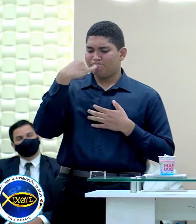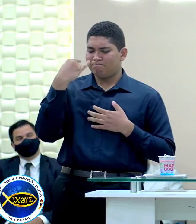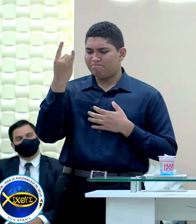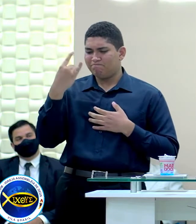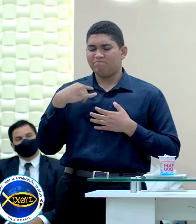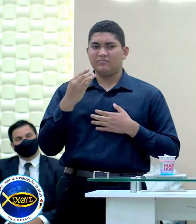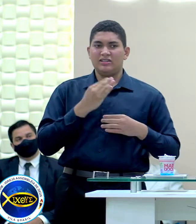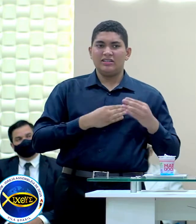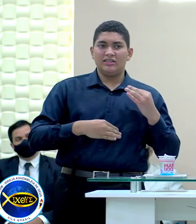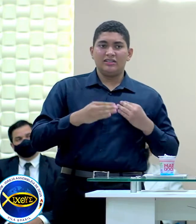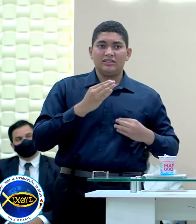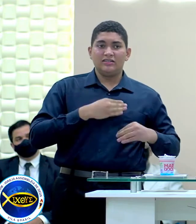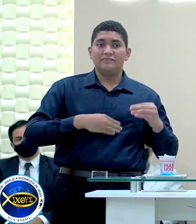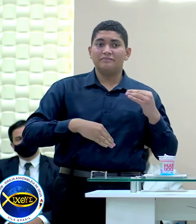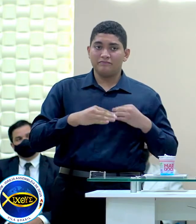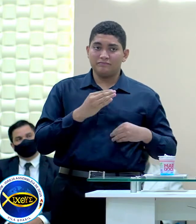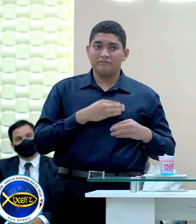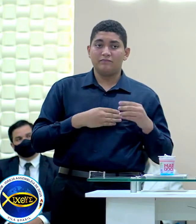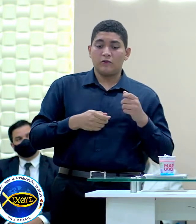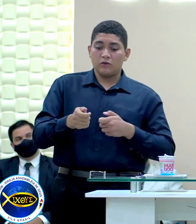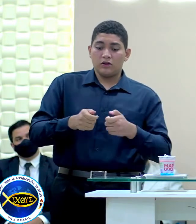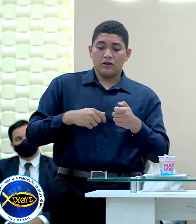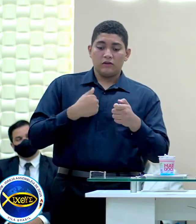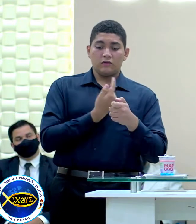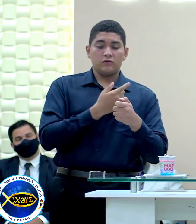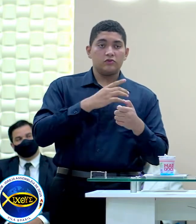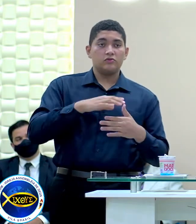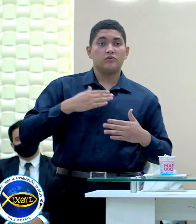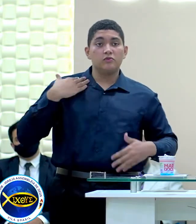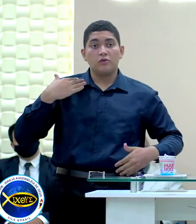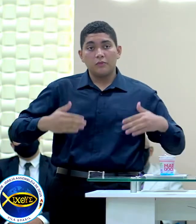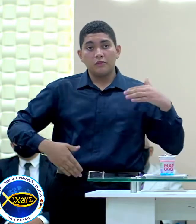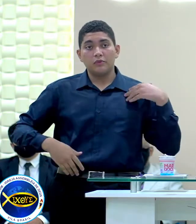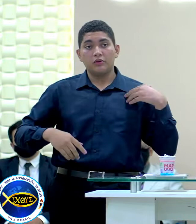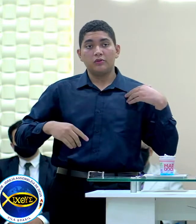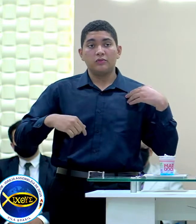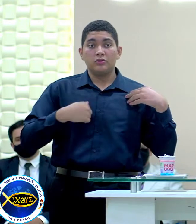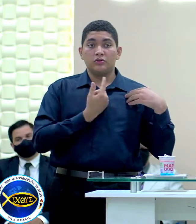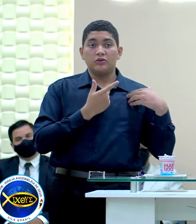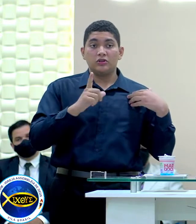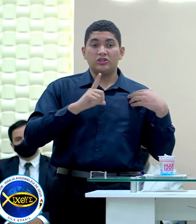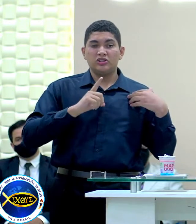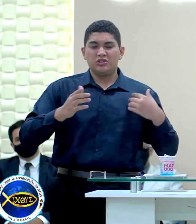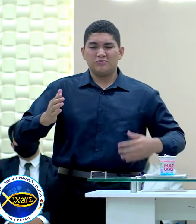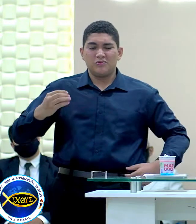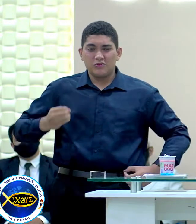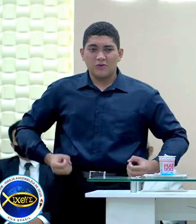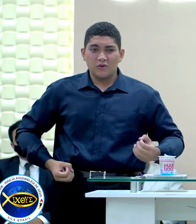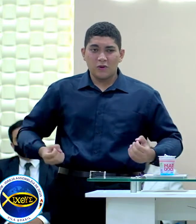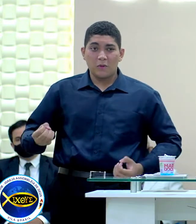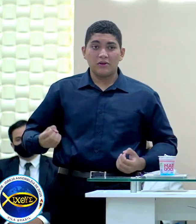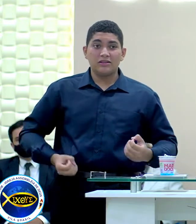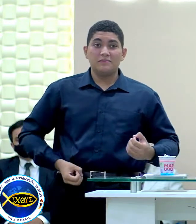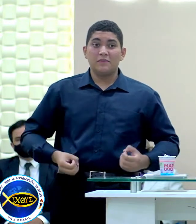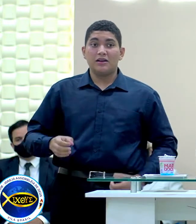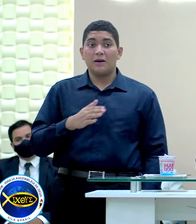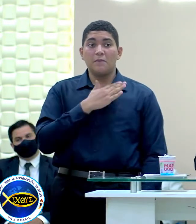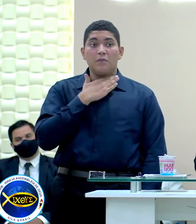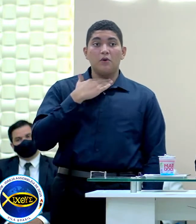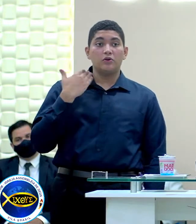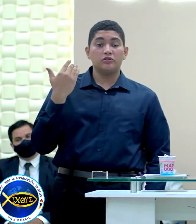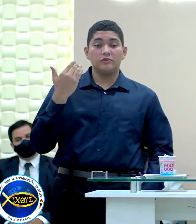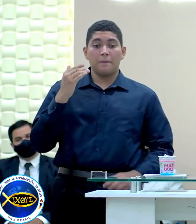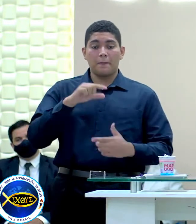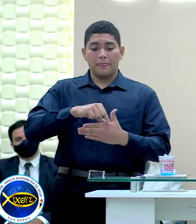atuavam em nosso corpo, de forma que produzíamos frutos para a morte. A carne